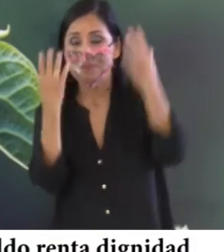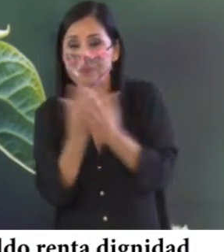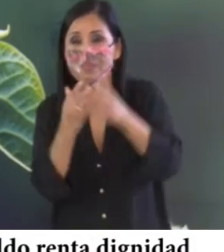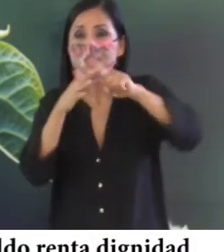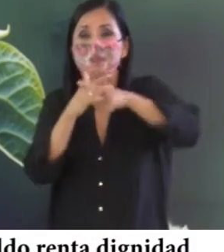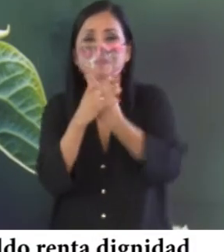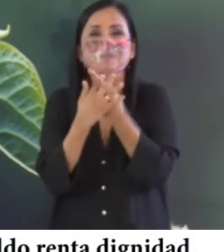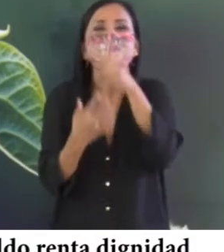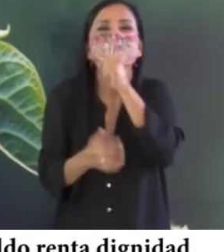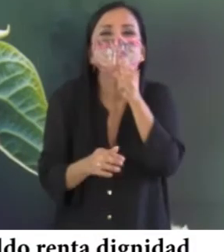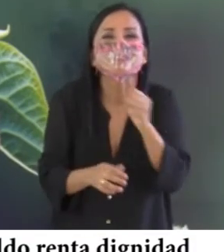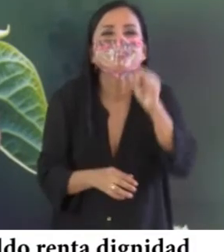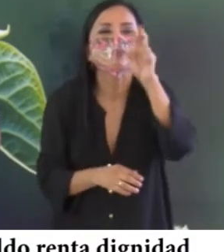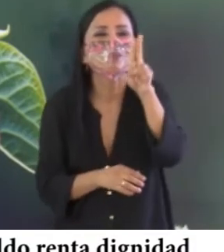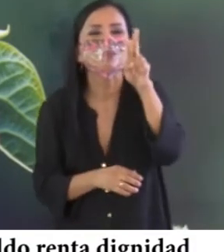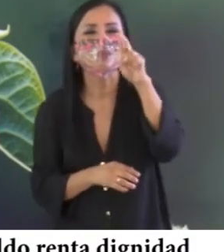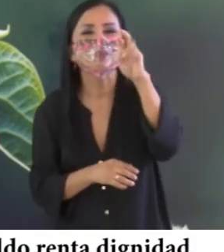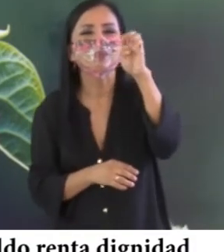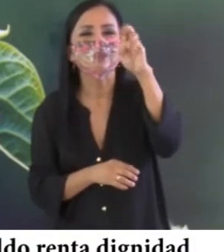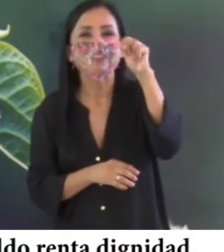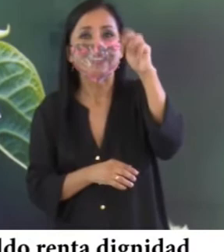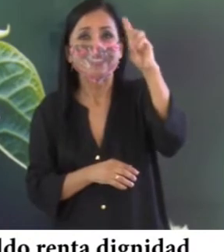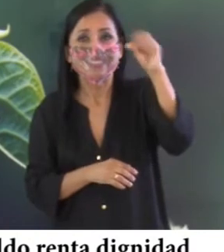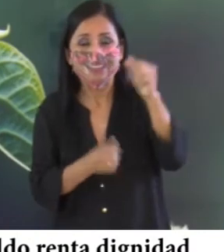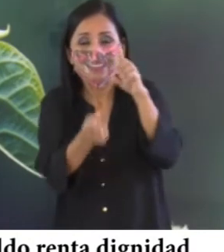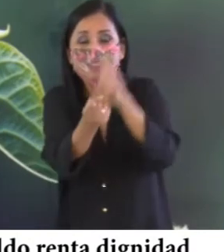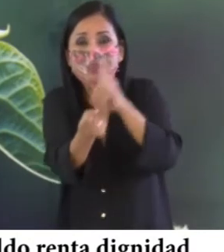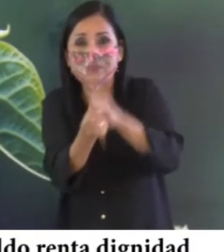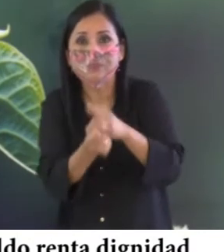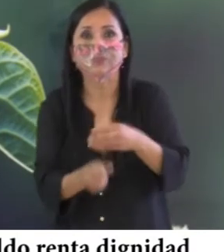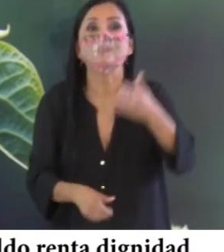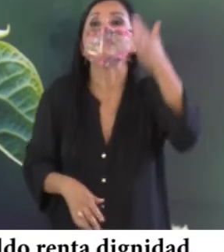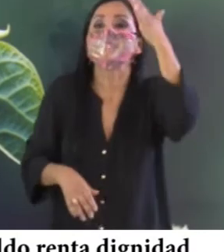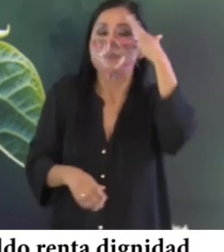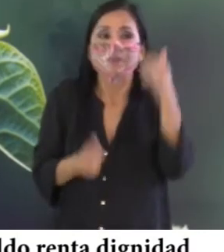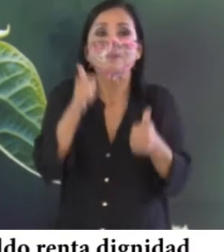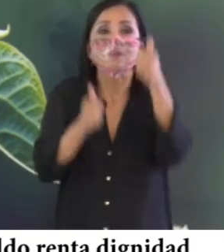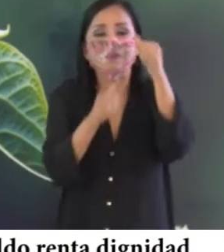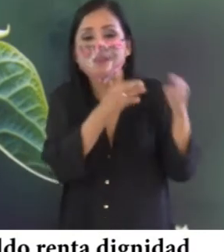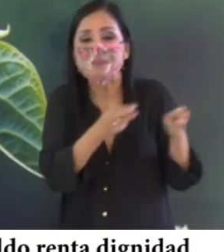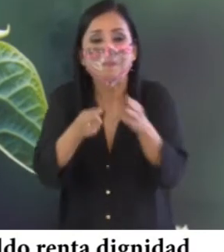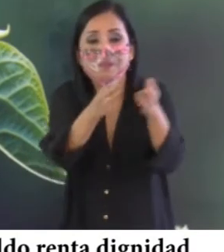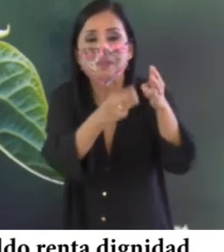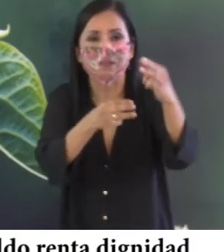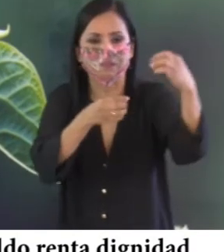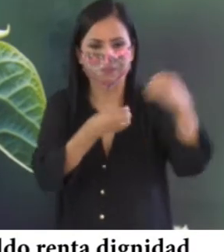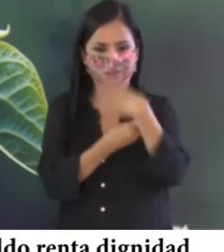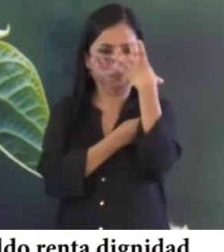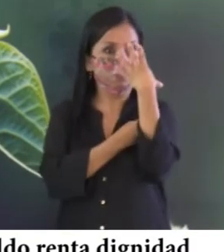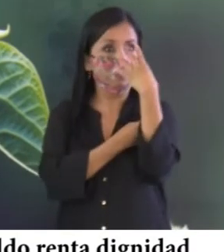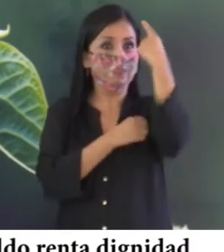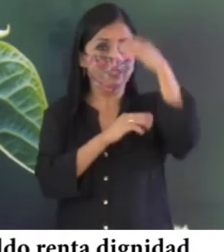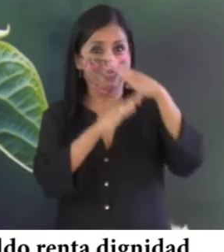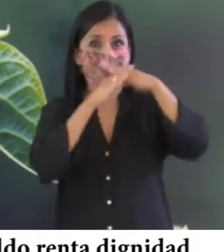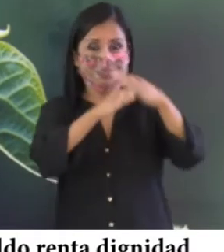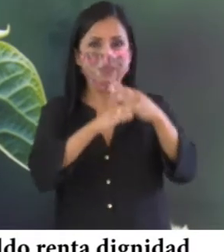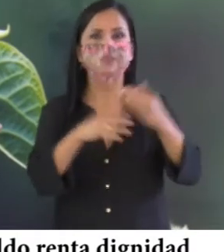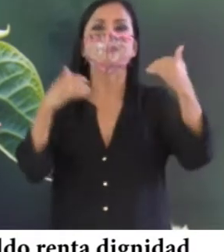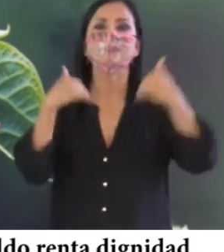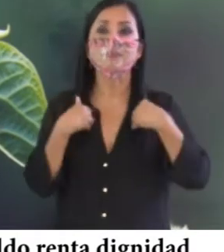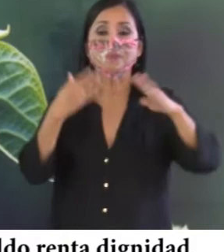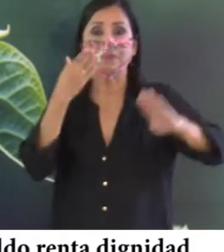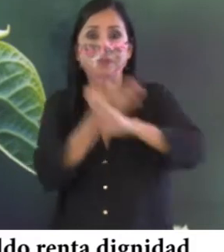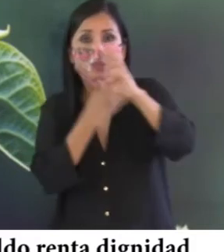el doctor Urenda y cuando se conocía cuáles eran los mecanismos para contagiarse del virus, y teníamos